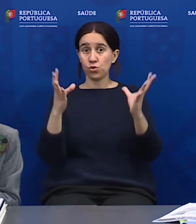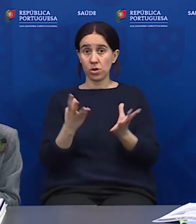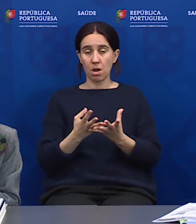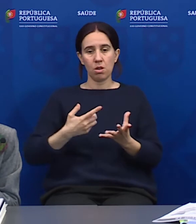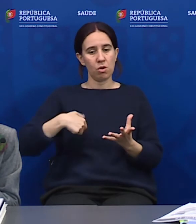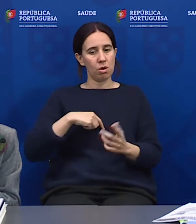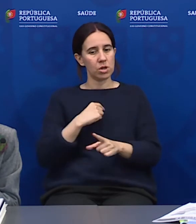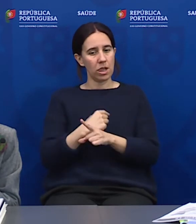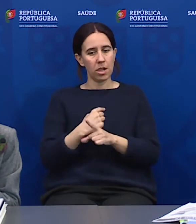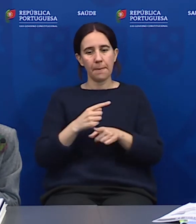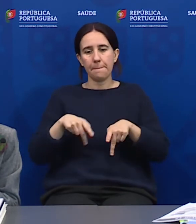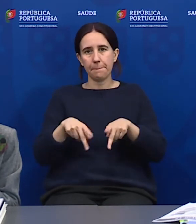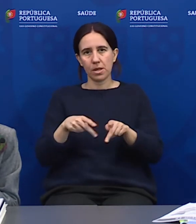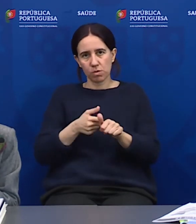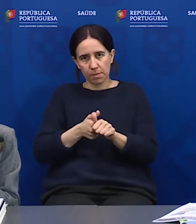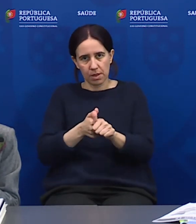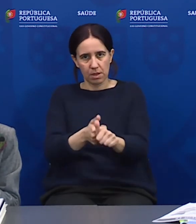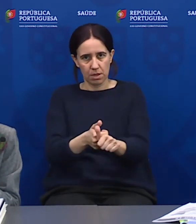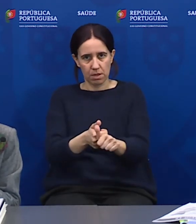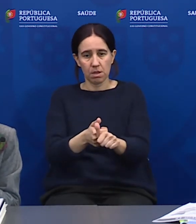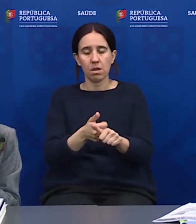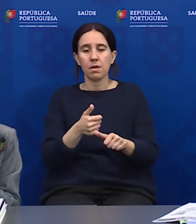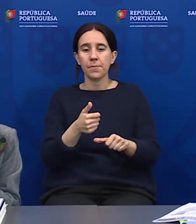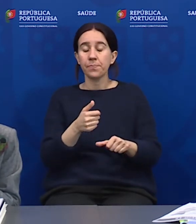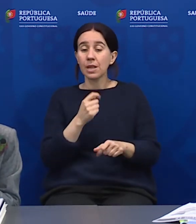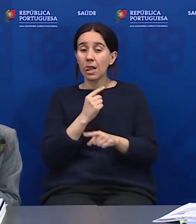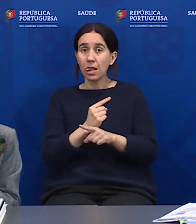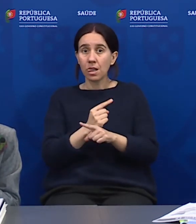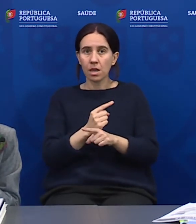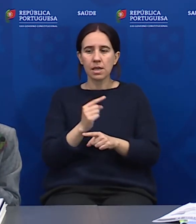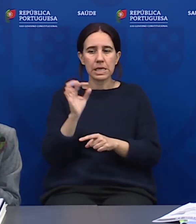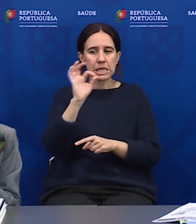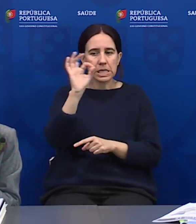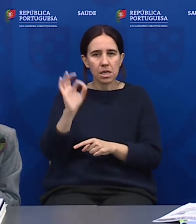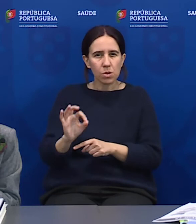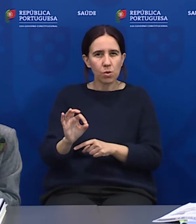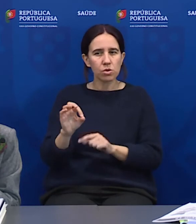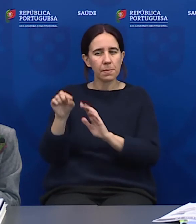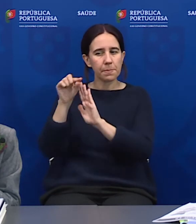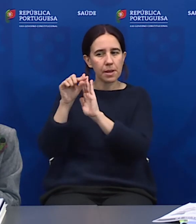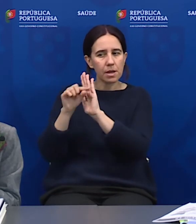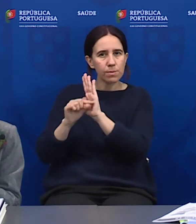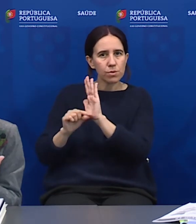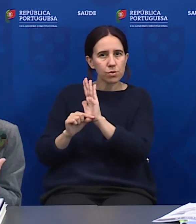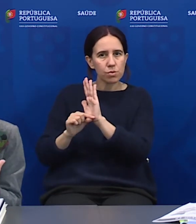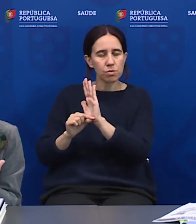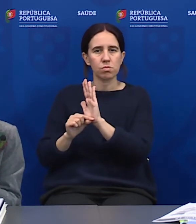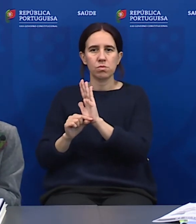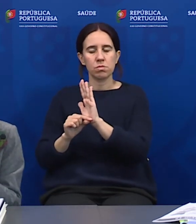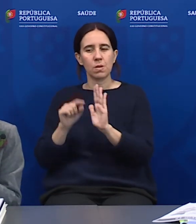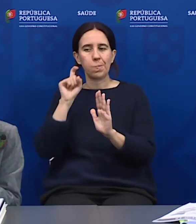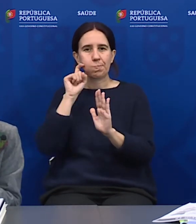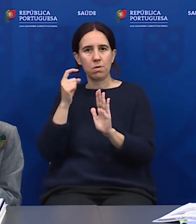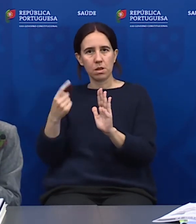vamos manter a metodologia para aqueles indicadores, para aqueles parâmetros que são